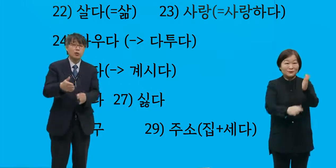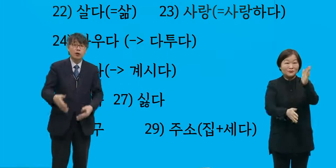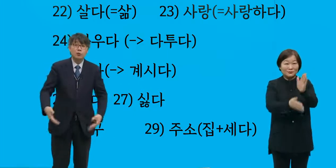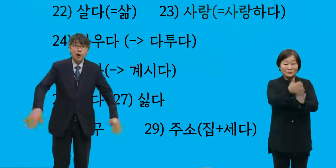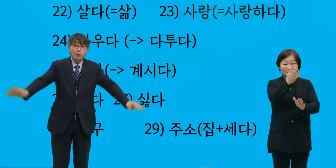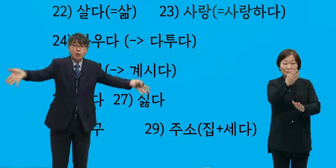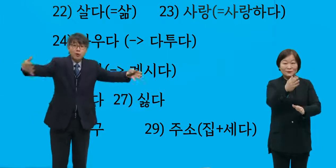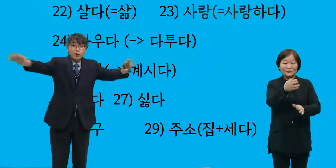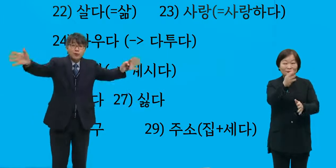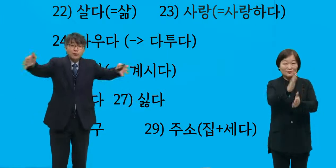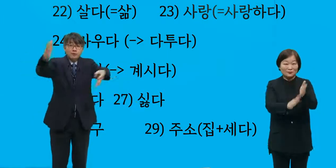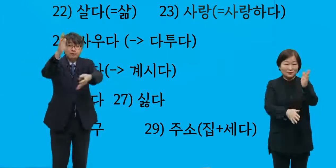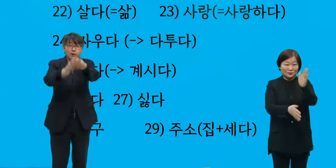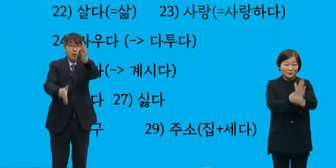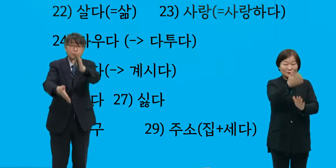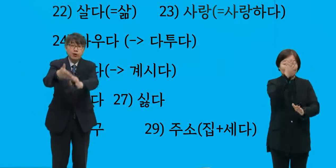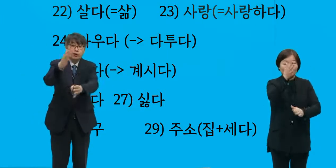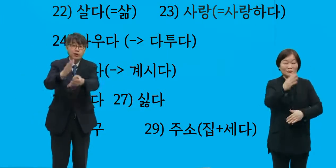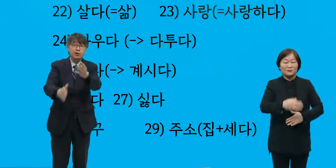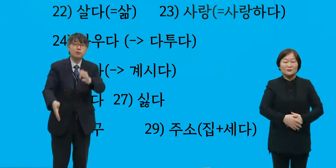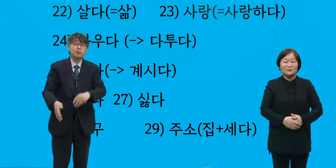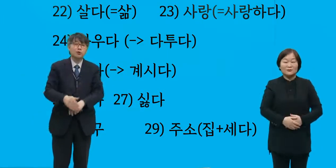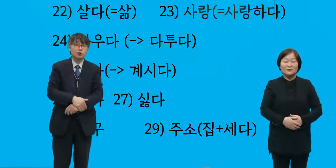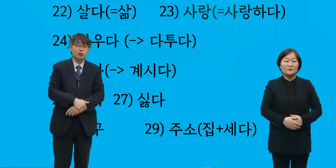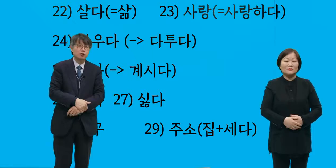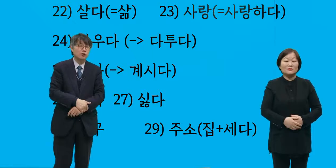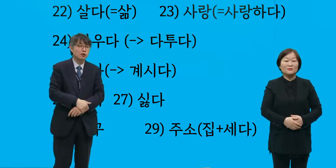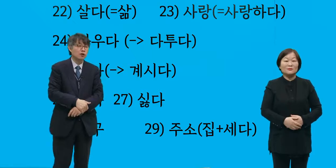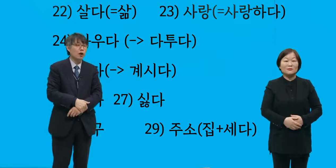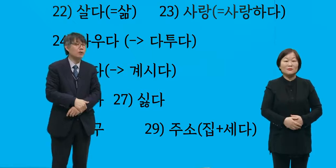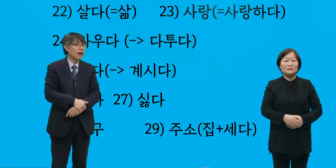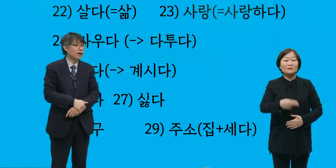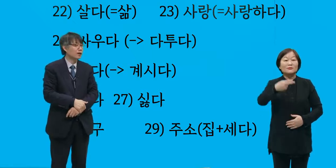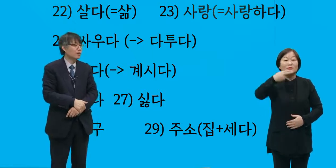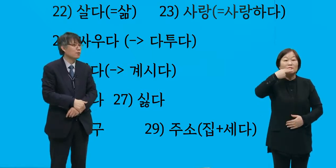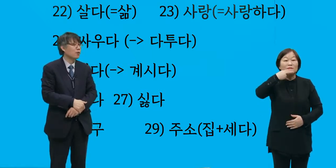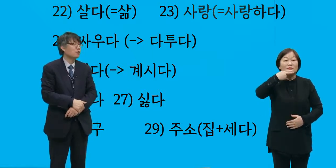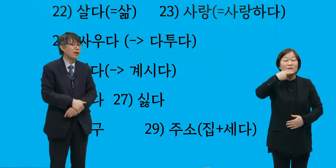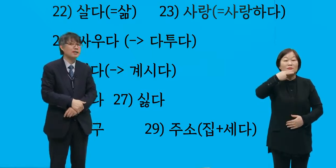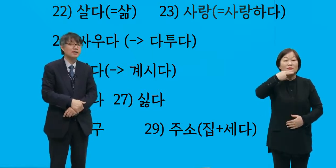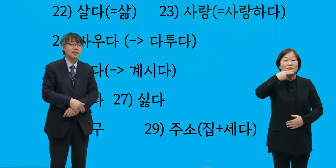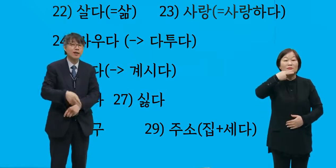나 손 아무것도 없어. 이런 것도 쓰이고요. 없다. 보통 많이 쓰이는 게